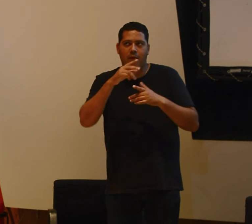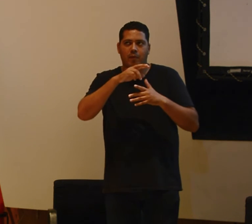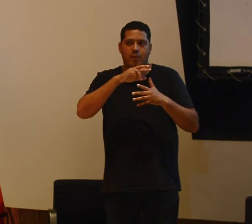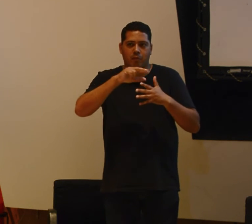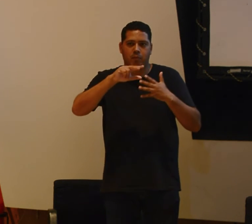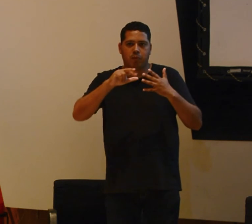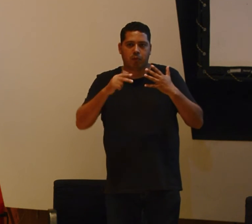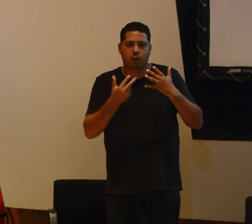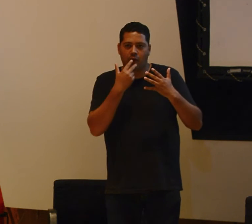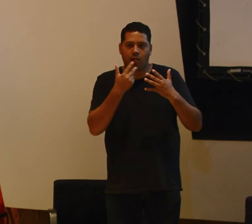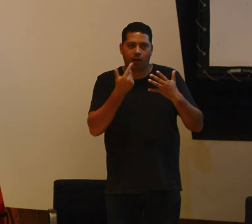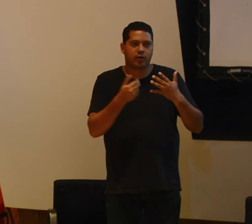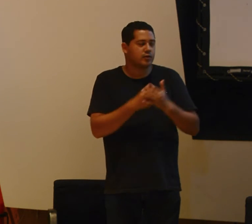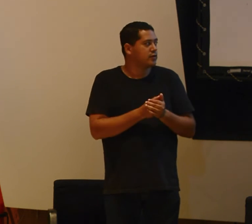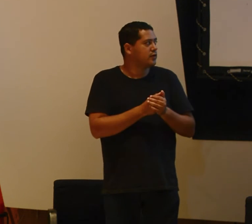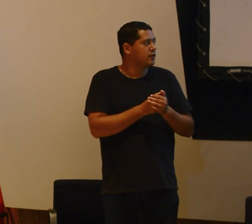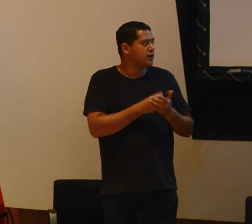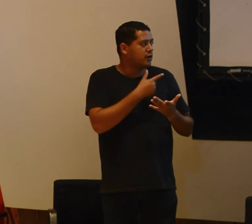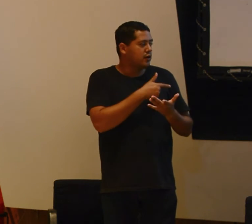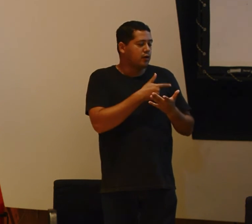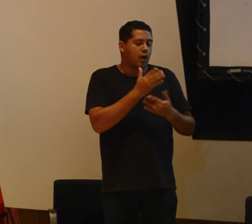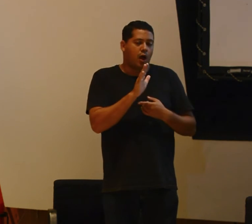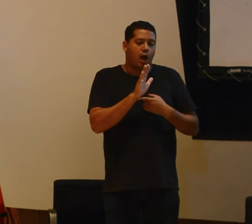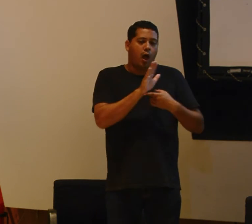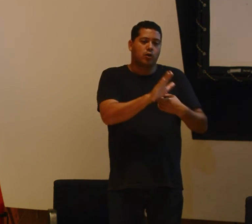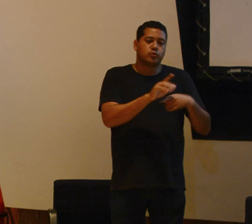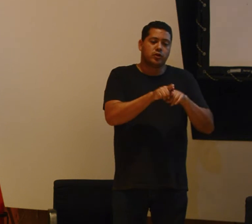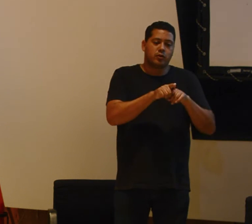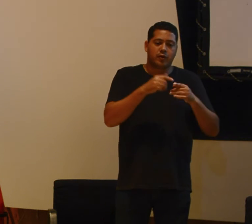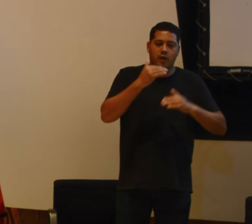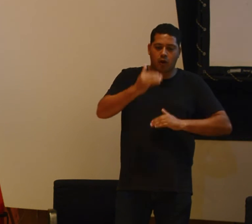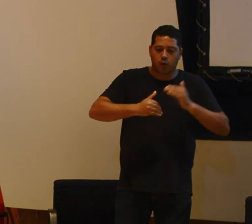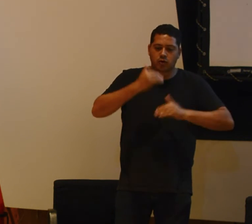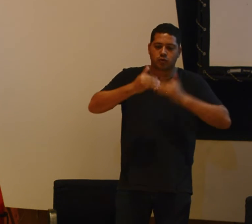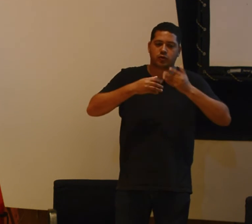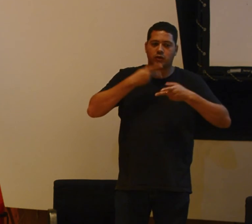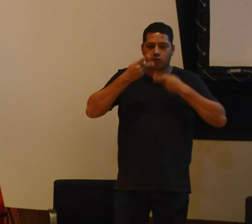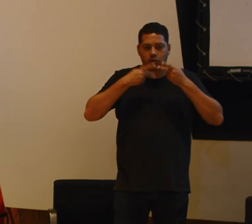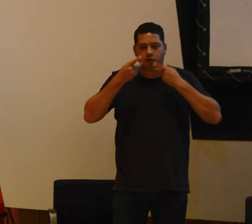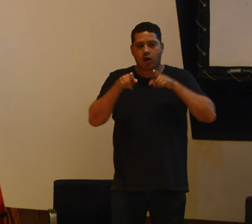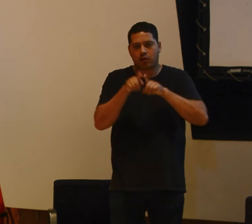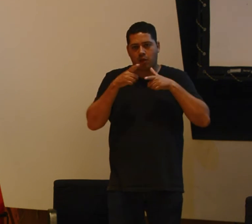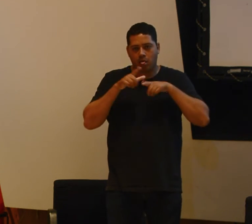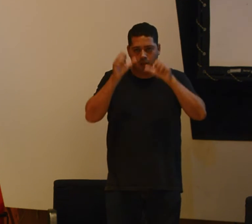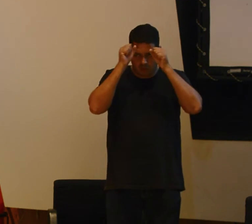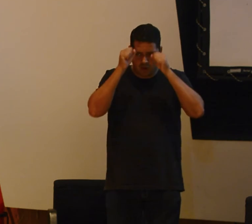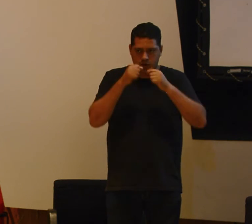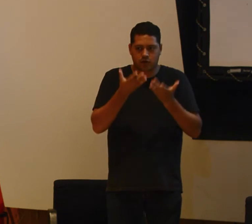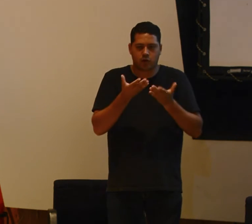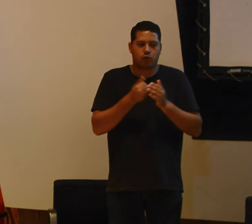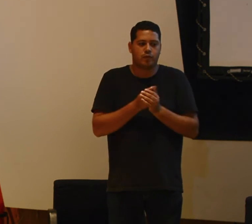attention, isso favorece principalmente desenvolvimento de fala e linguagem. Então, não vou